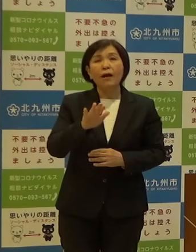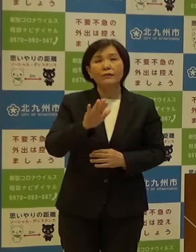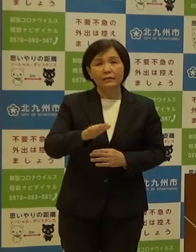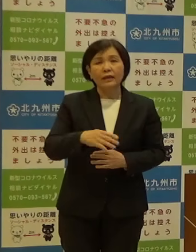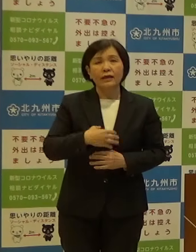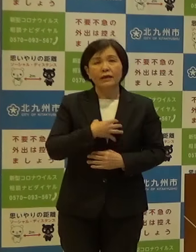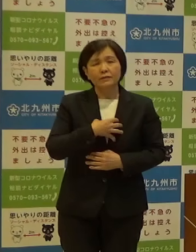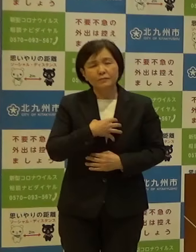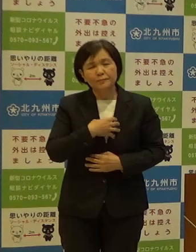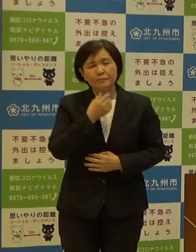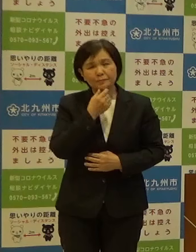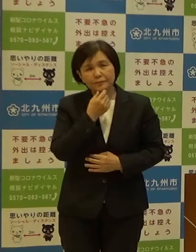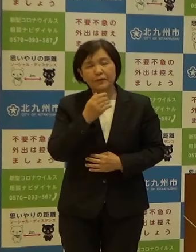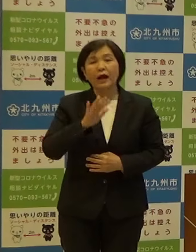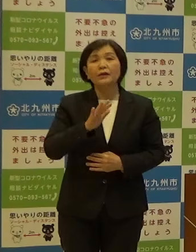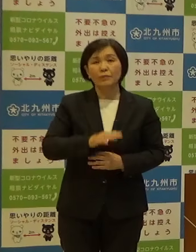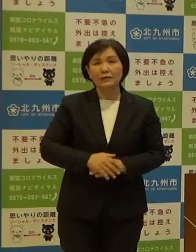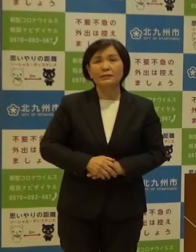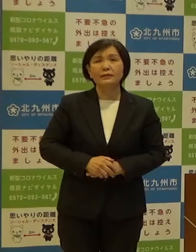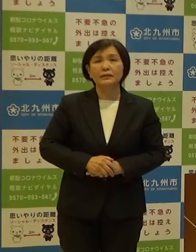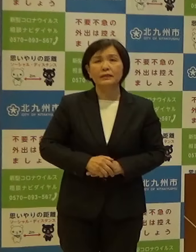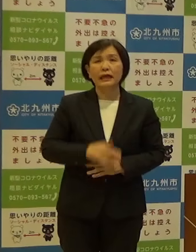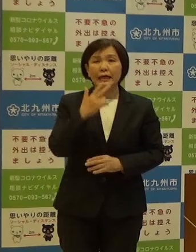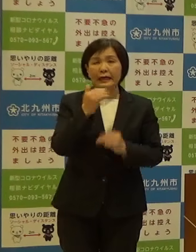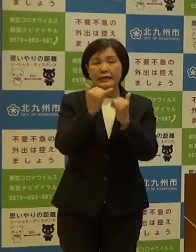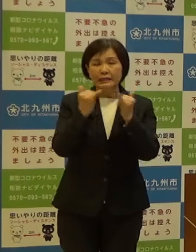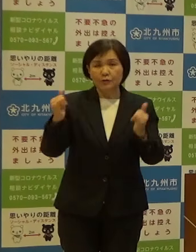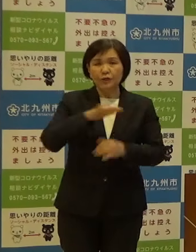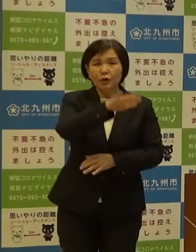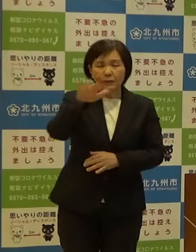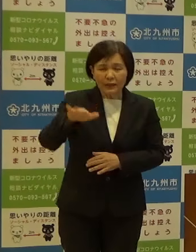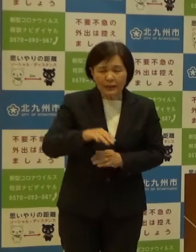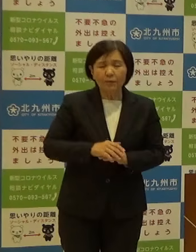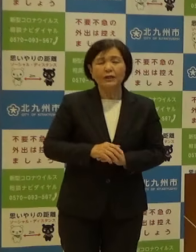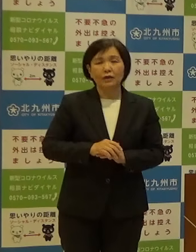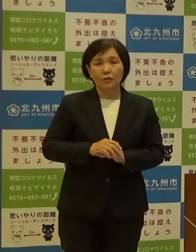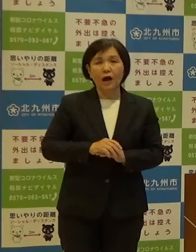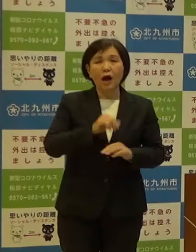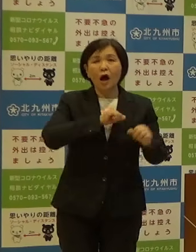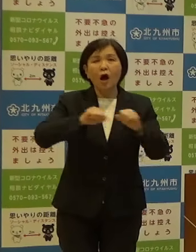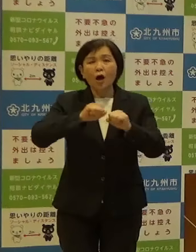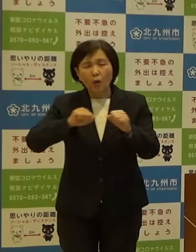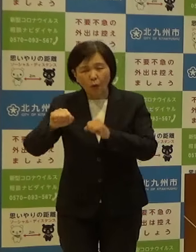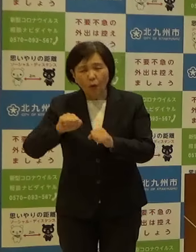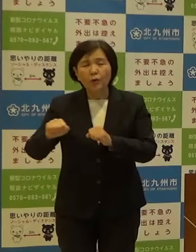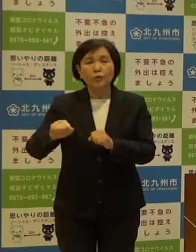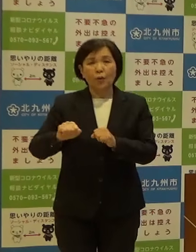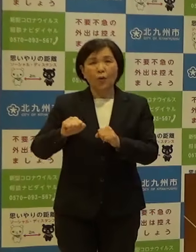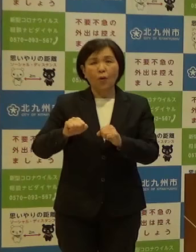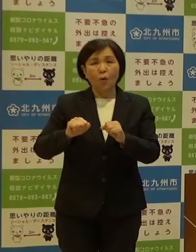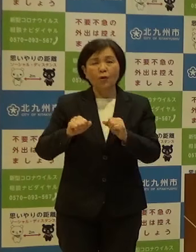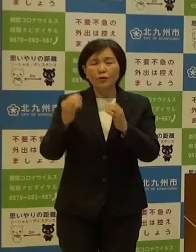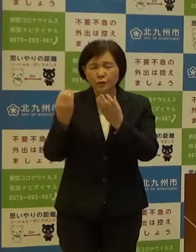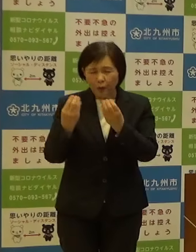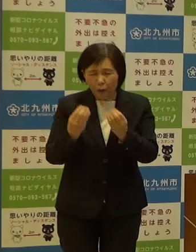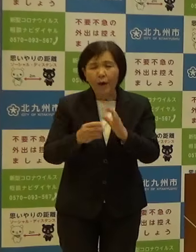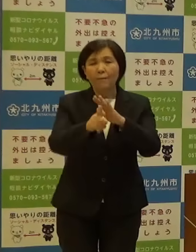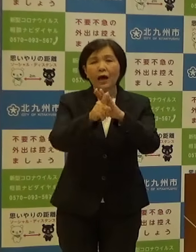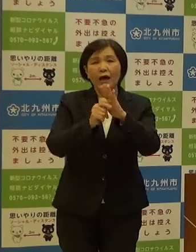、市民の皆様に対しては改めて行動の変容をお願いをしたいのであります。